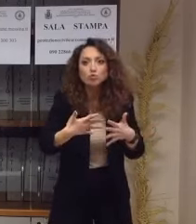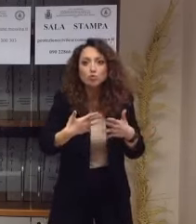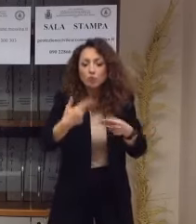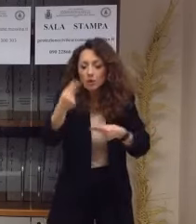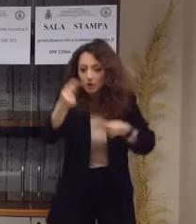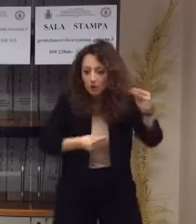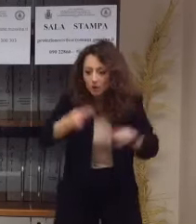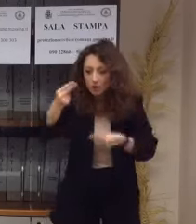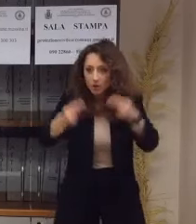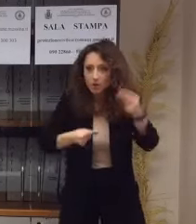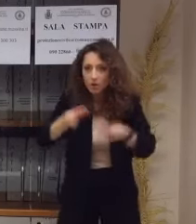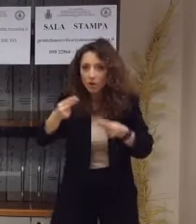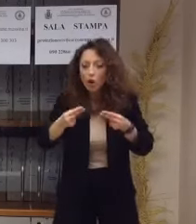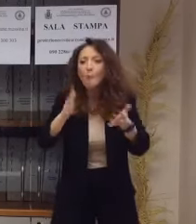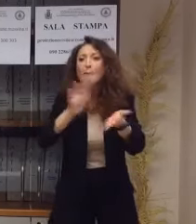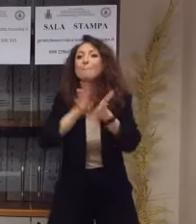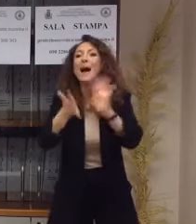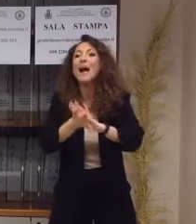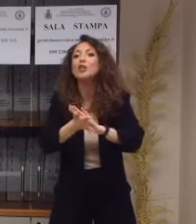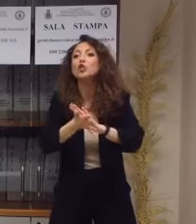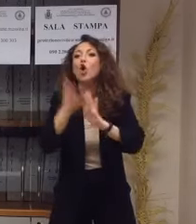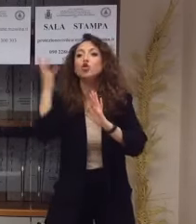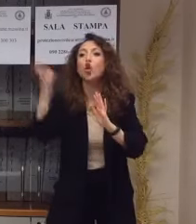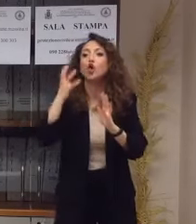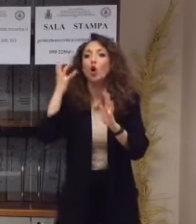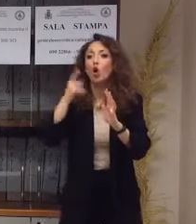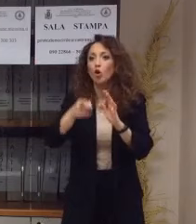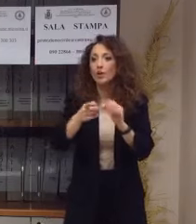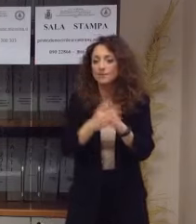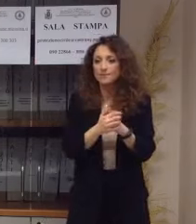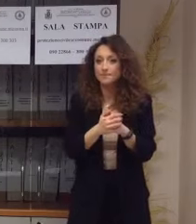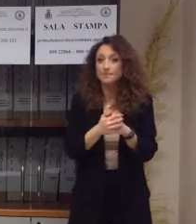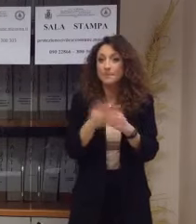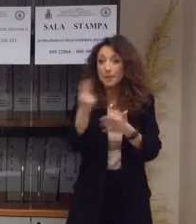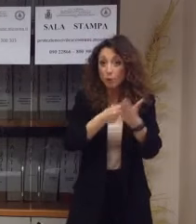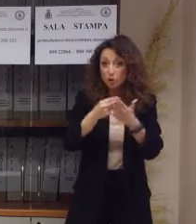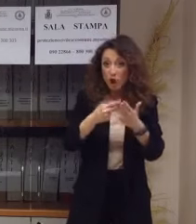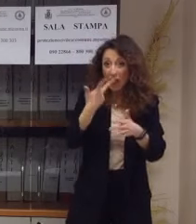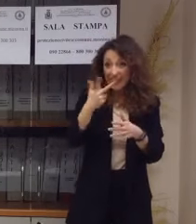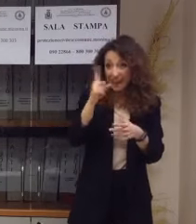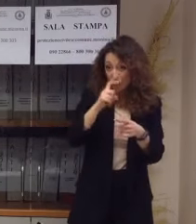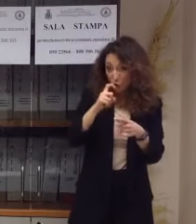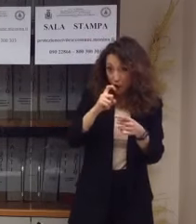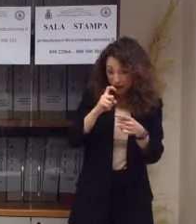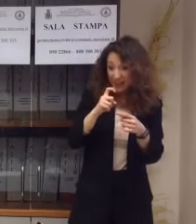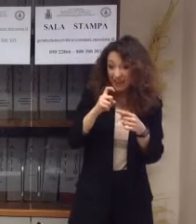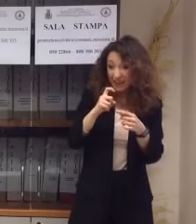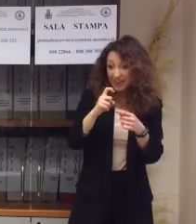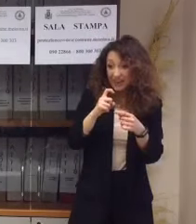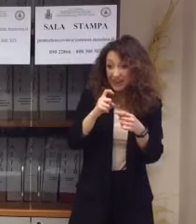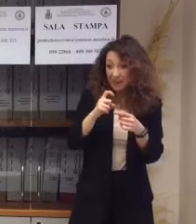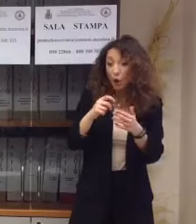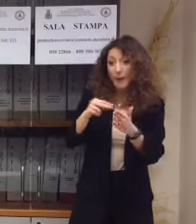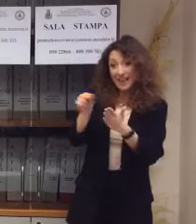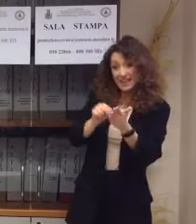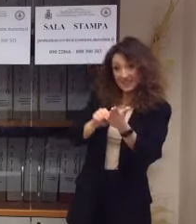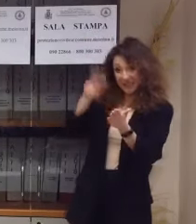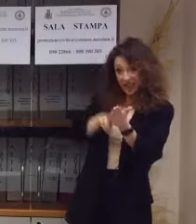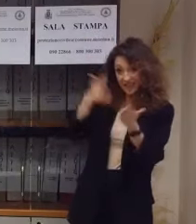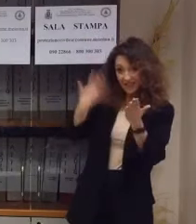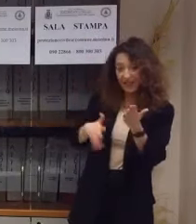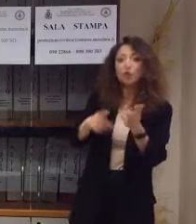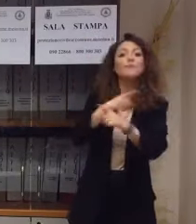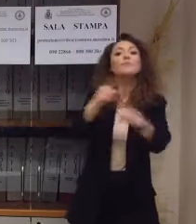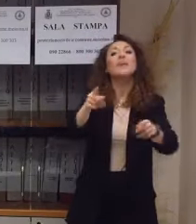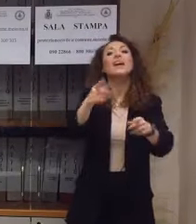semplice patto d'onore. Il nostro progetto prevede che entro 3 giorni dall'istanza, l'unica cosa che mi devi dichiarare è che sei